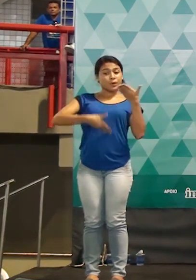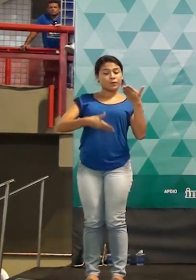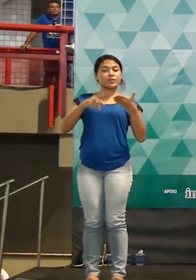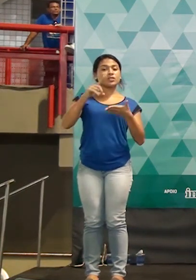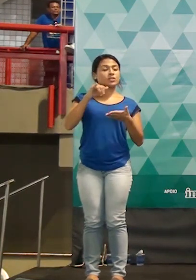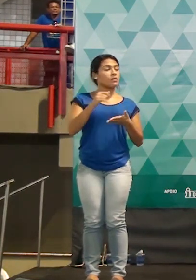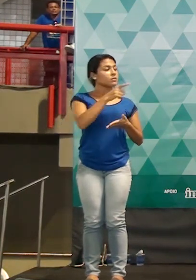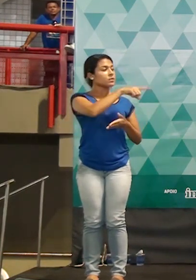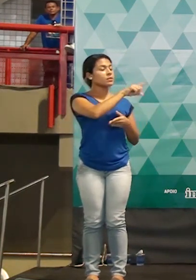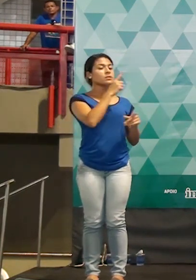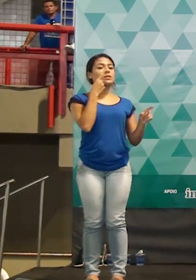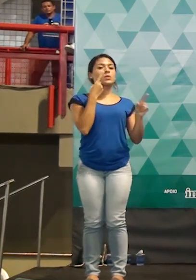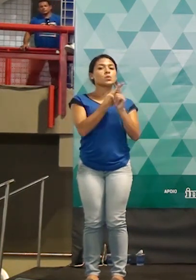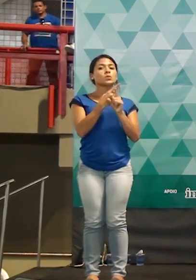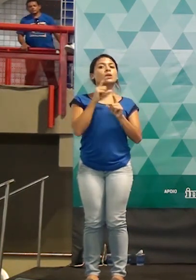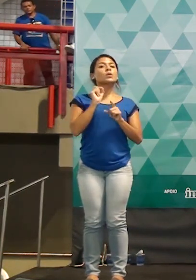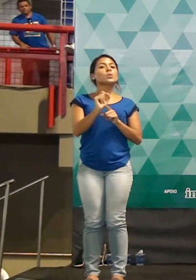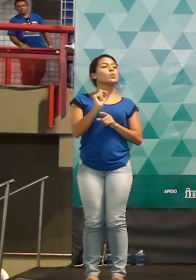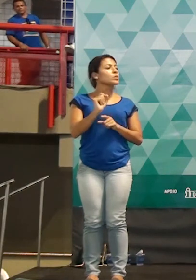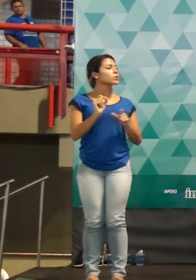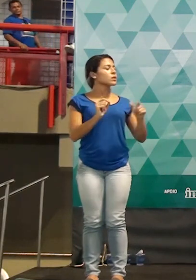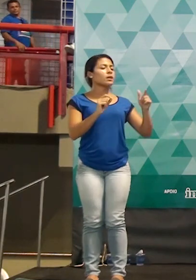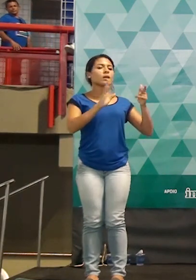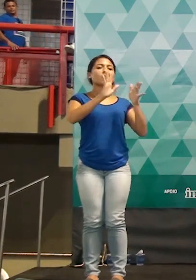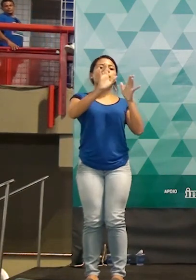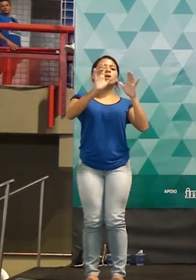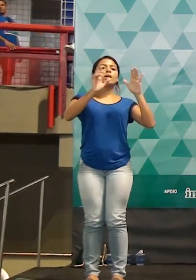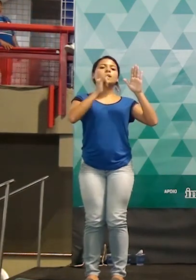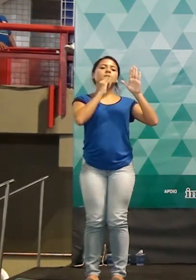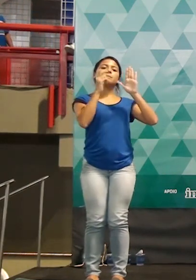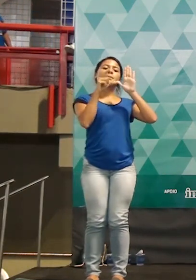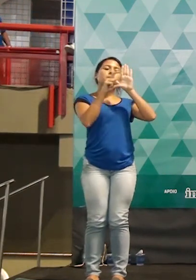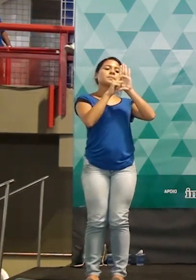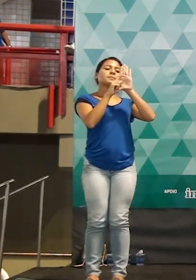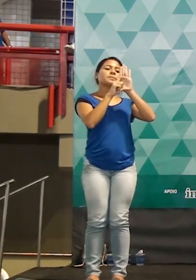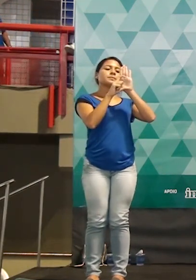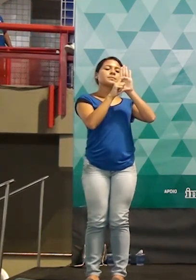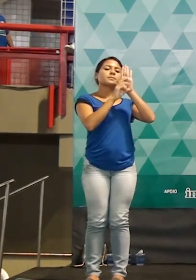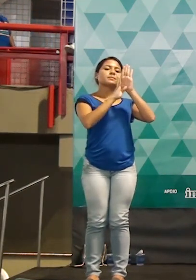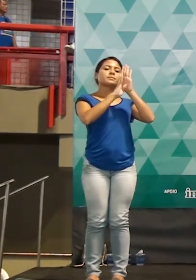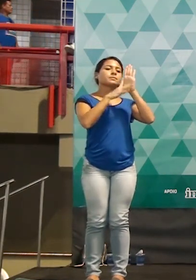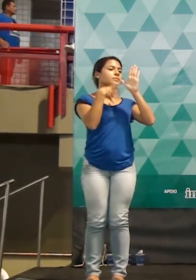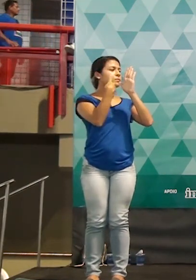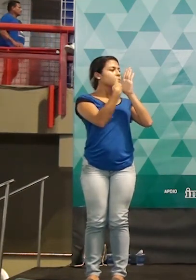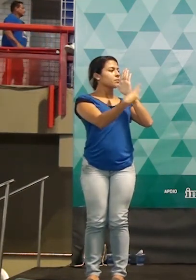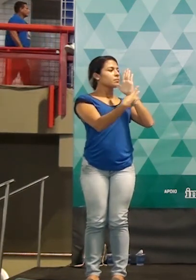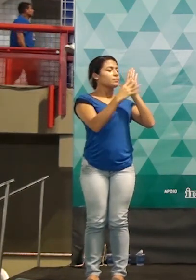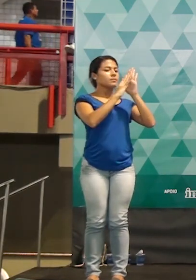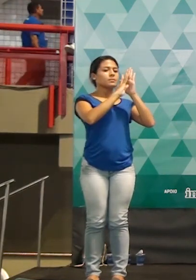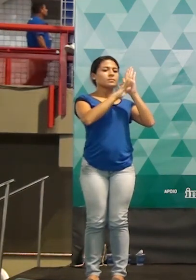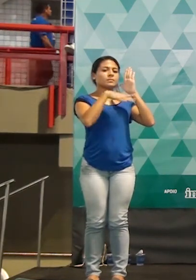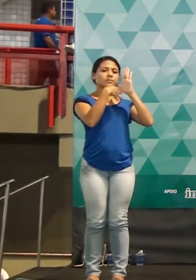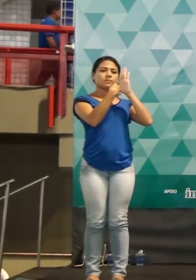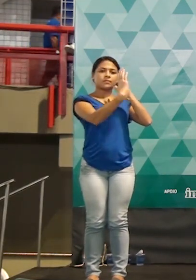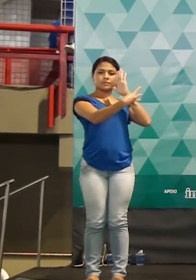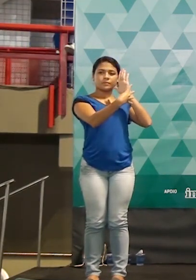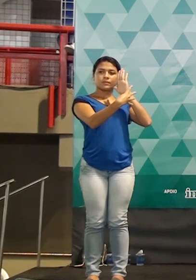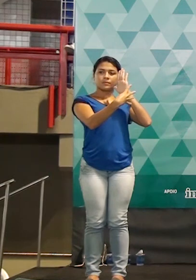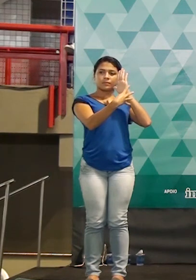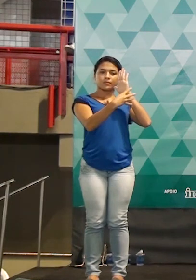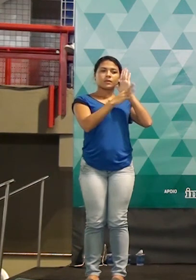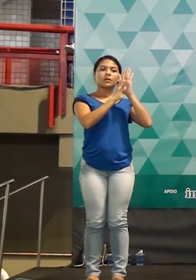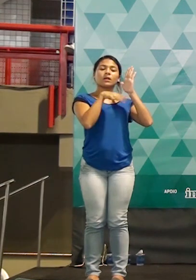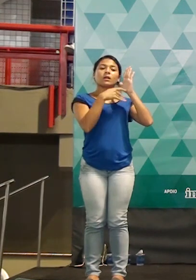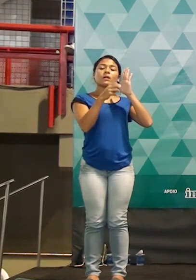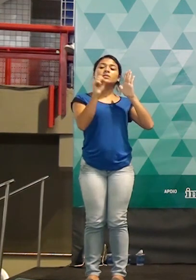encontrar esse quadradinho que tem instrução. Lá embaixo, aqui ó, instrução, tá? Se